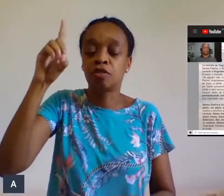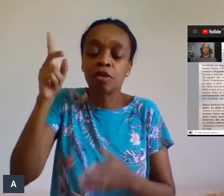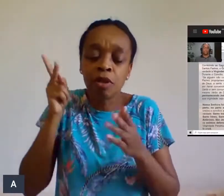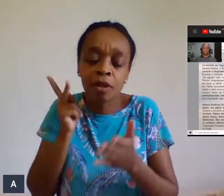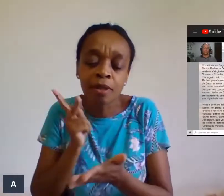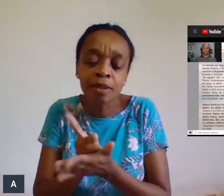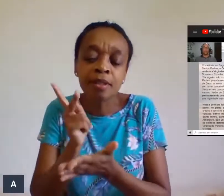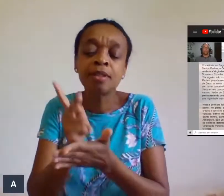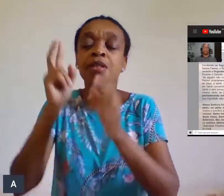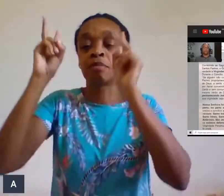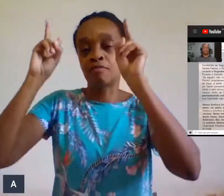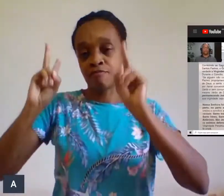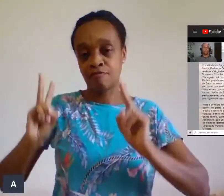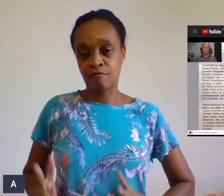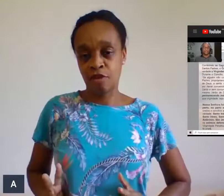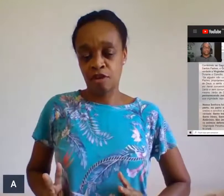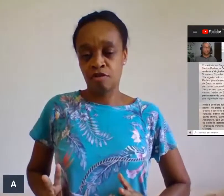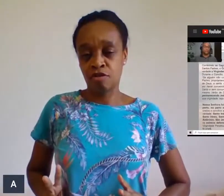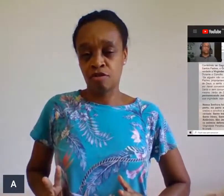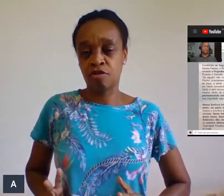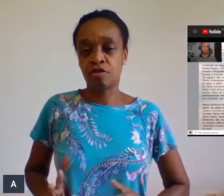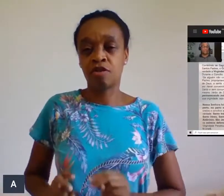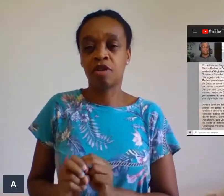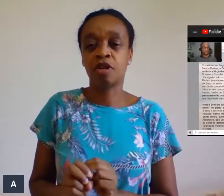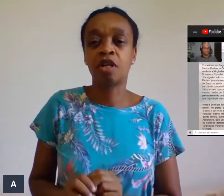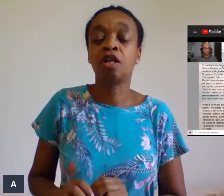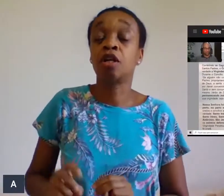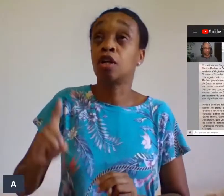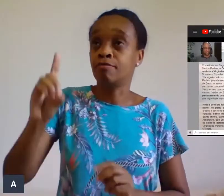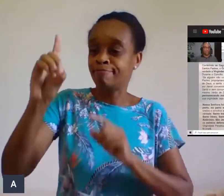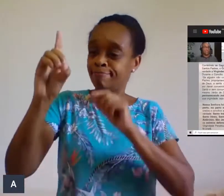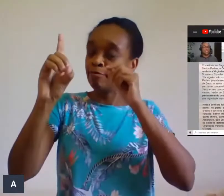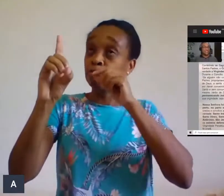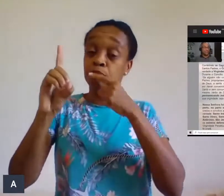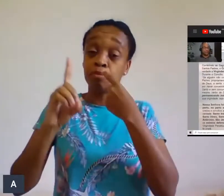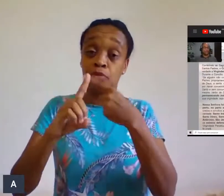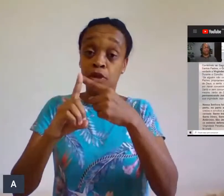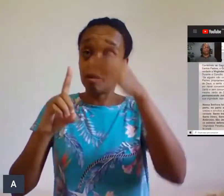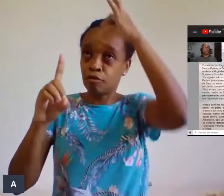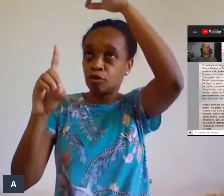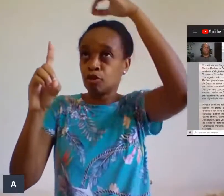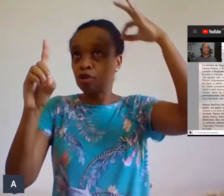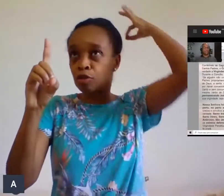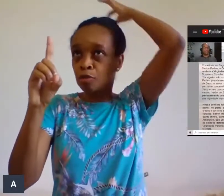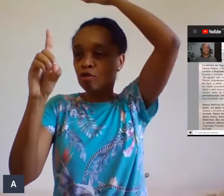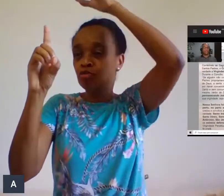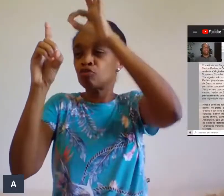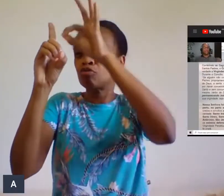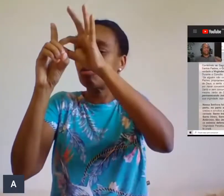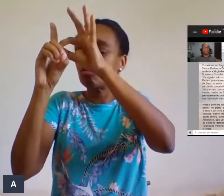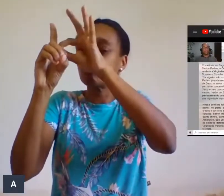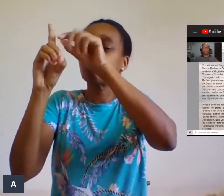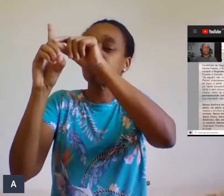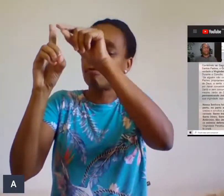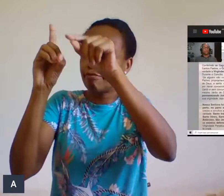haver concebido nos últimos tempos do Espírito Santo e sem concurso viril